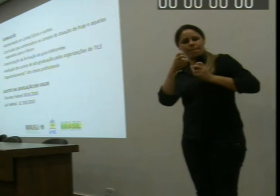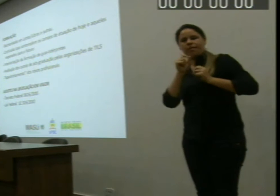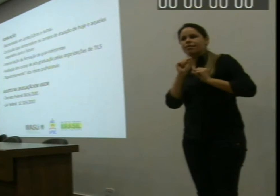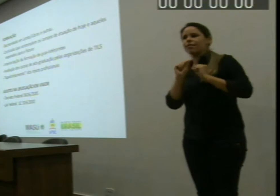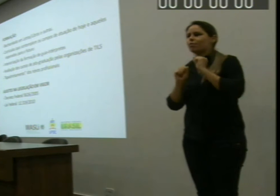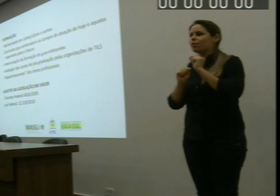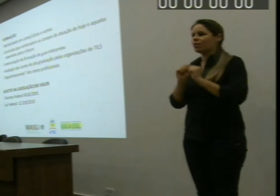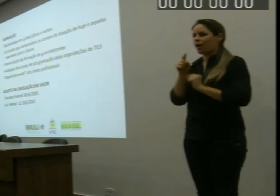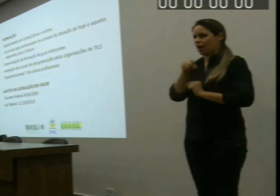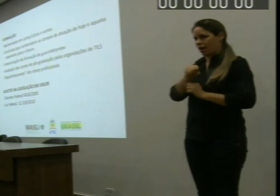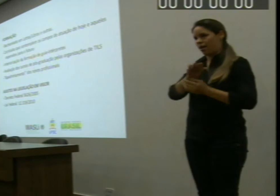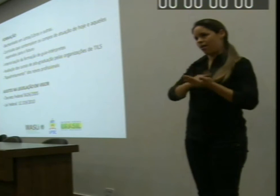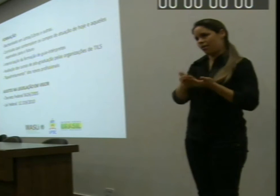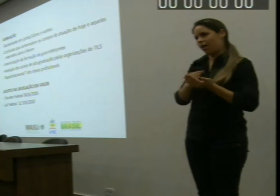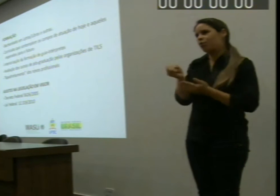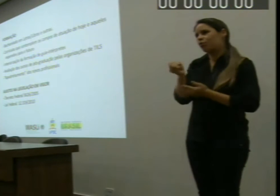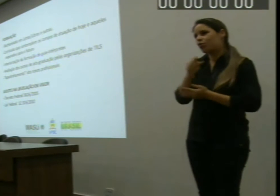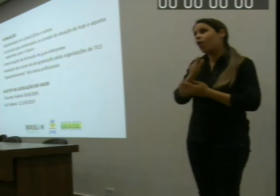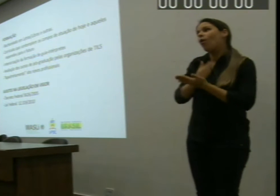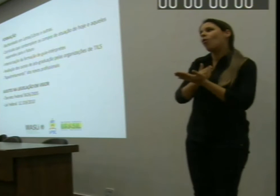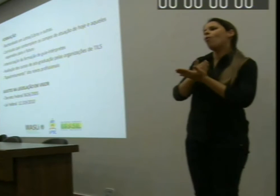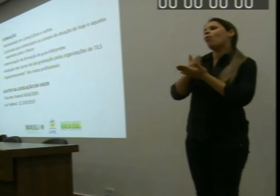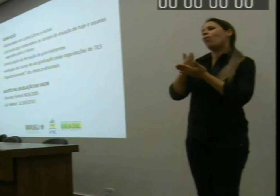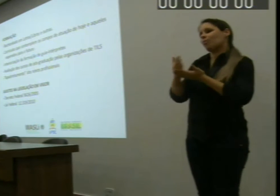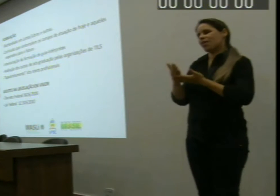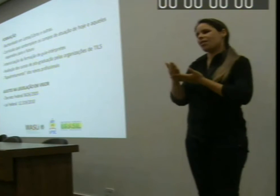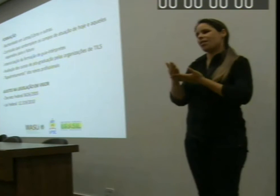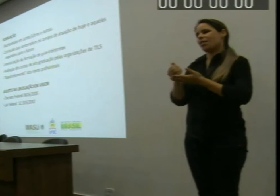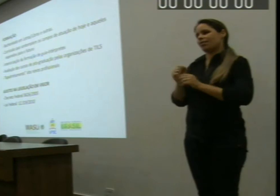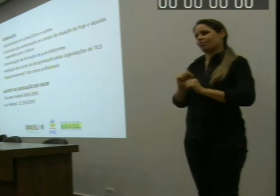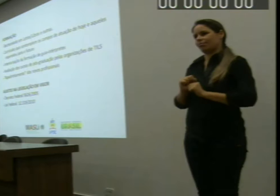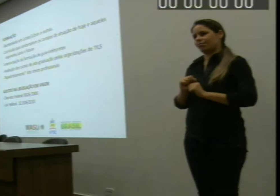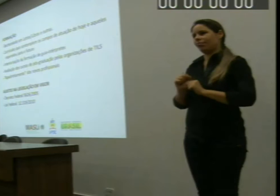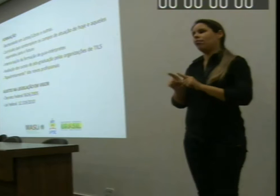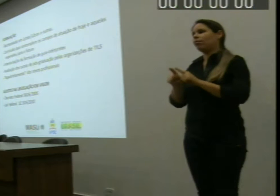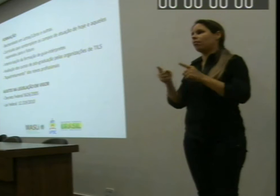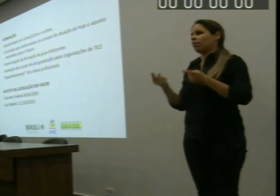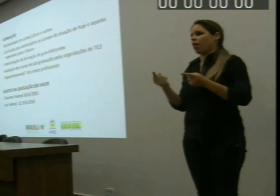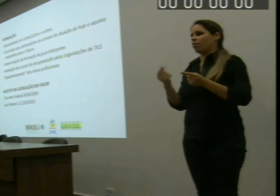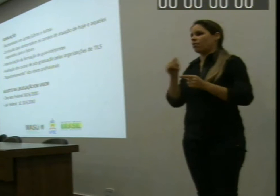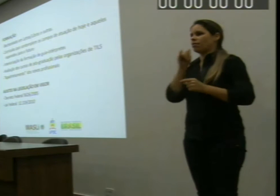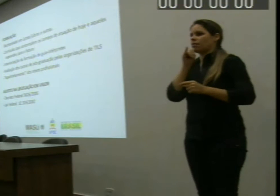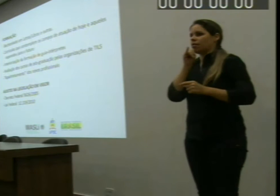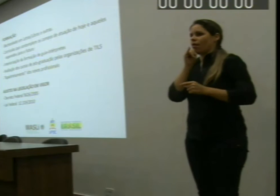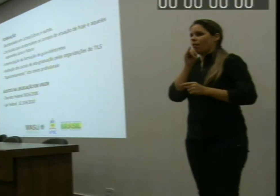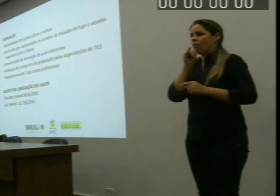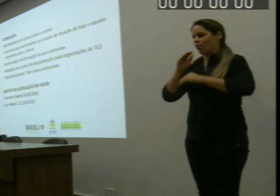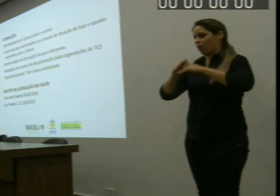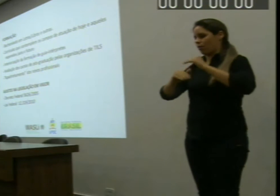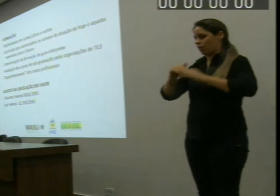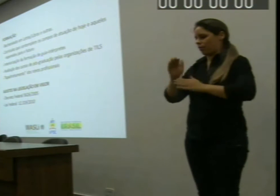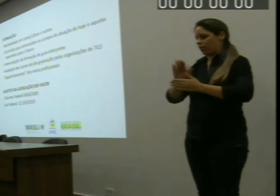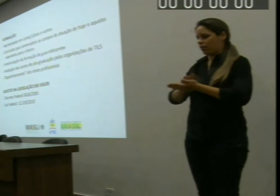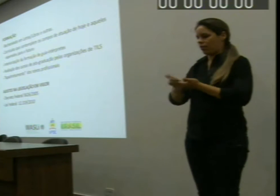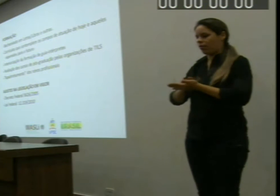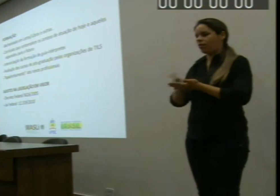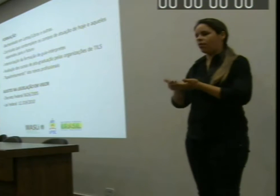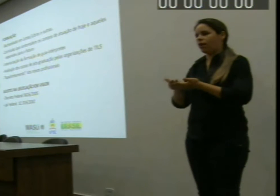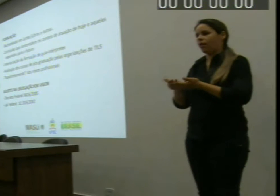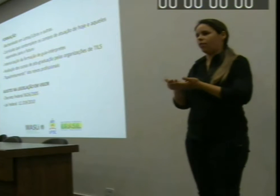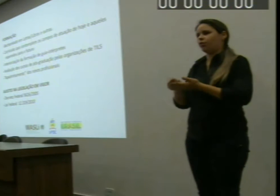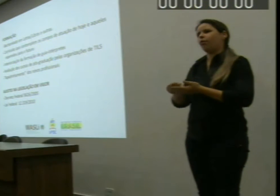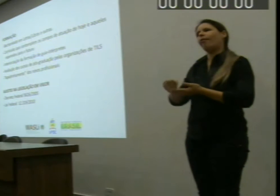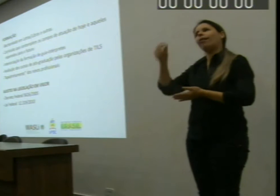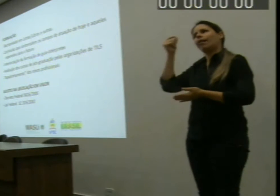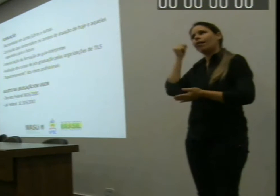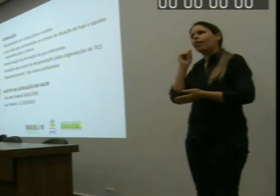interpretando não é uma petulância de dizer vai lá e faz um trabalho que você ainda não é capaz não você pode ainda não ser capaz mas a gente tá aqui